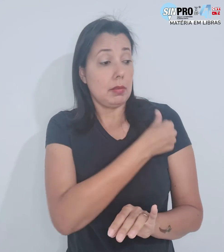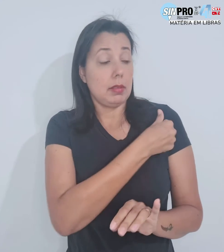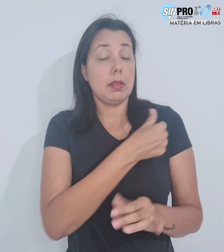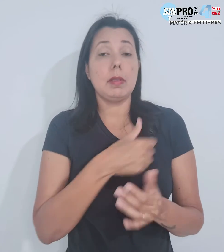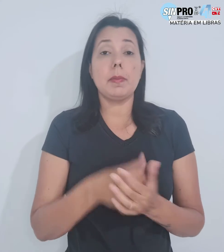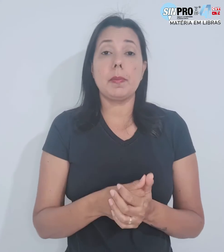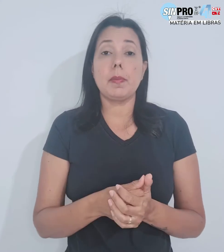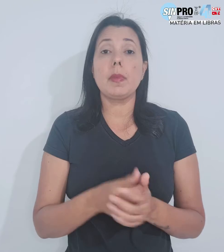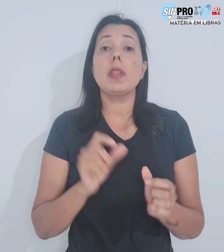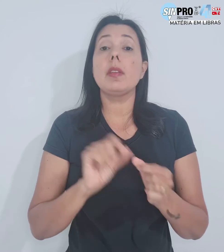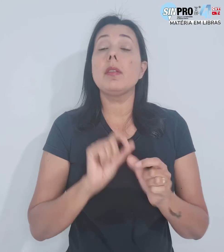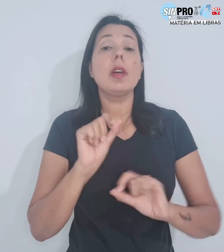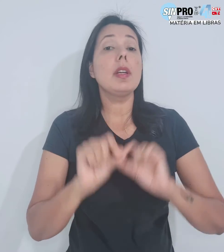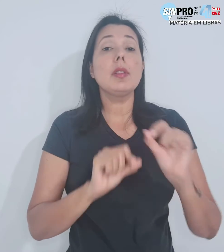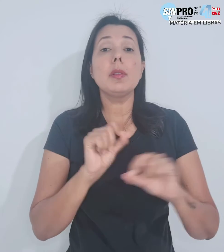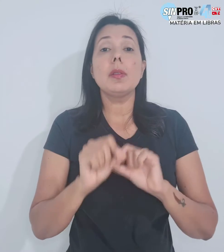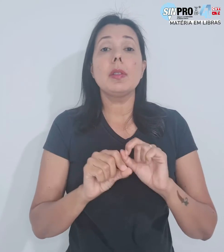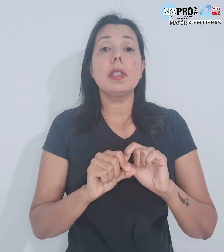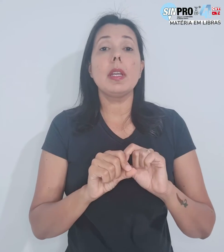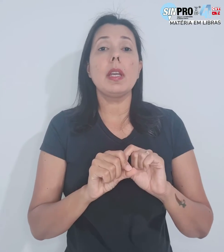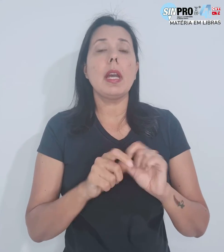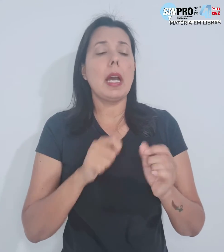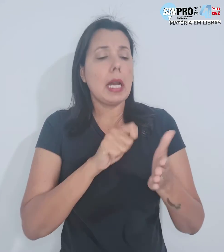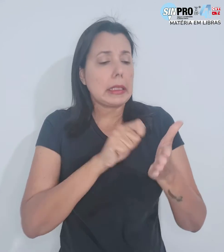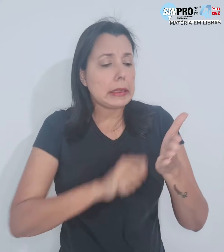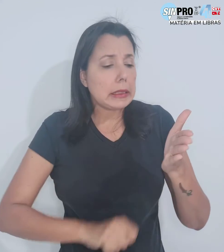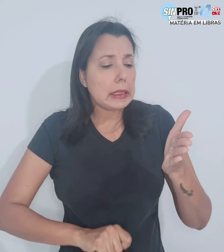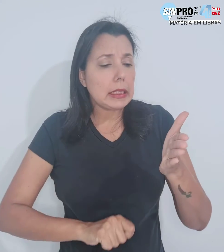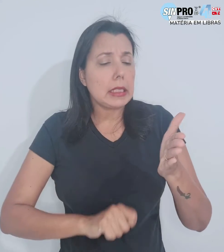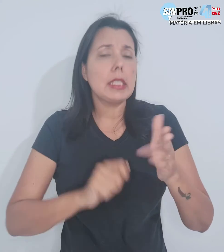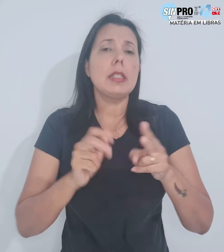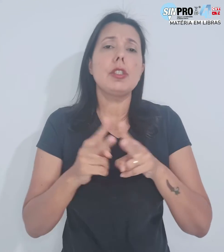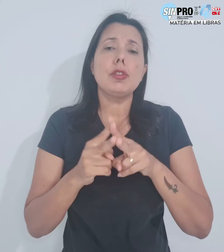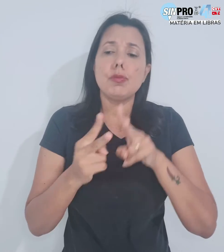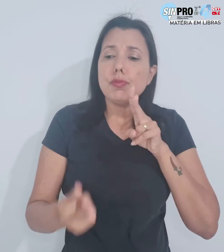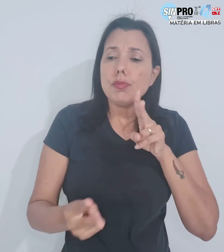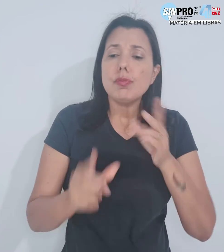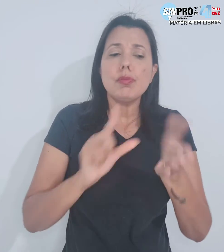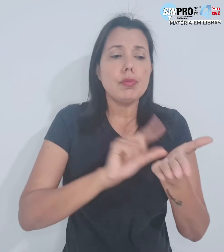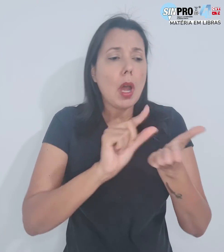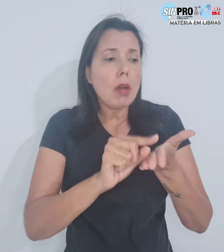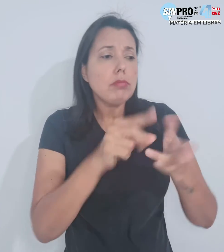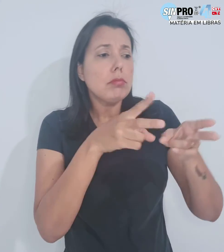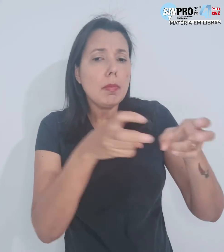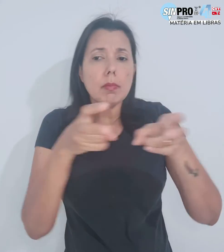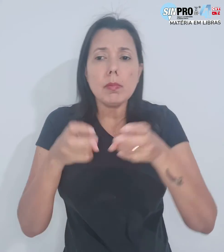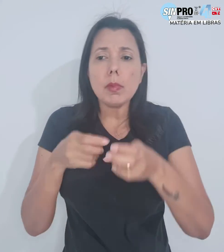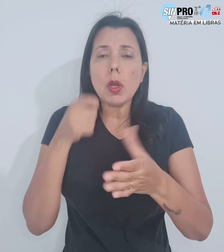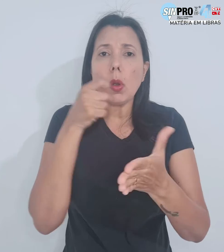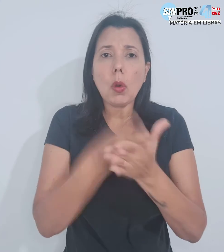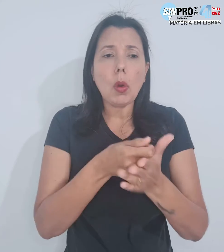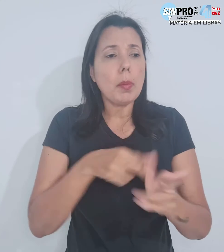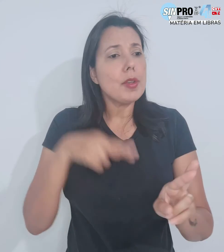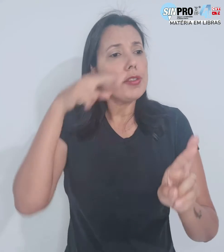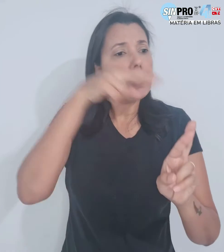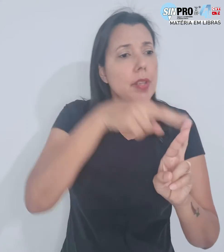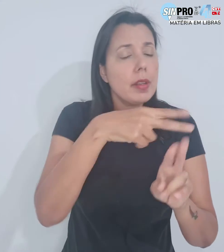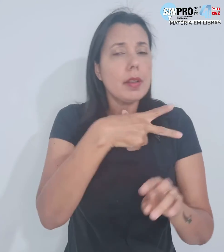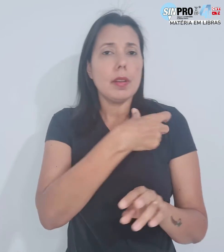Vacinado, que promove um abaixo-assinado digital para exigir a compra direta da